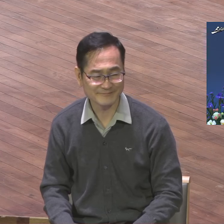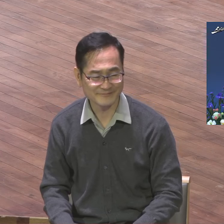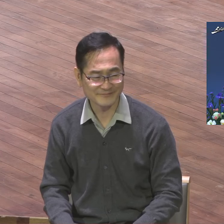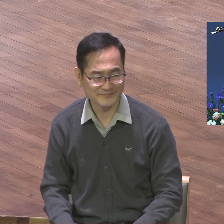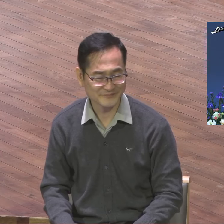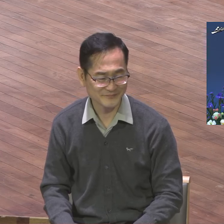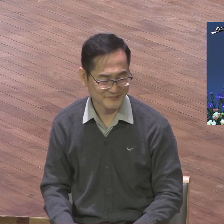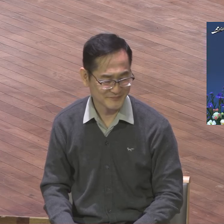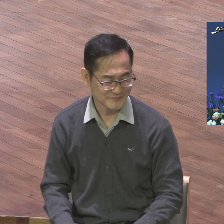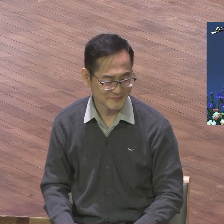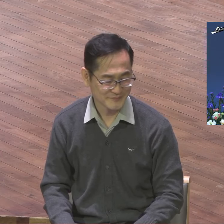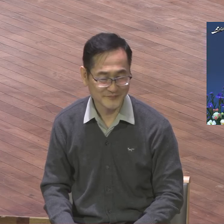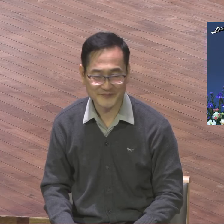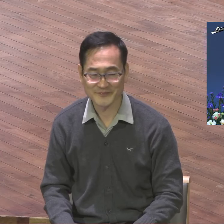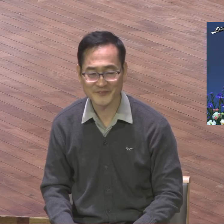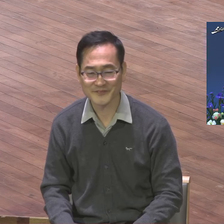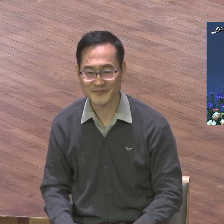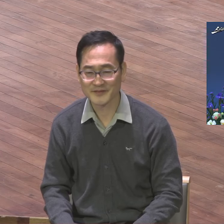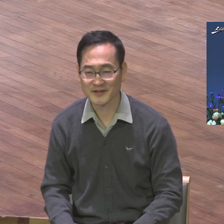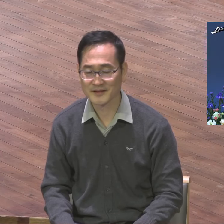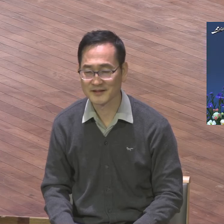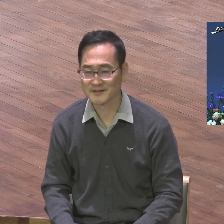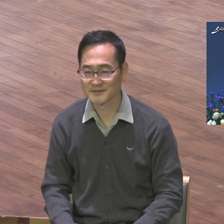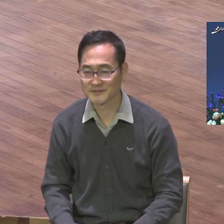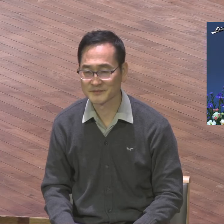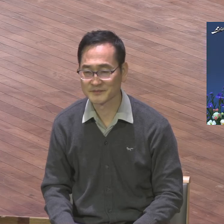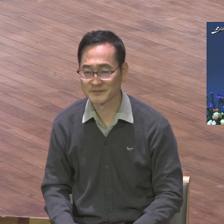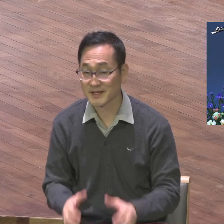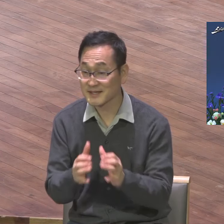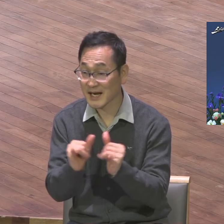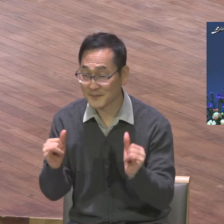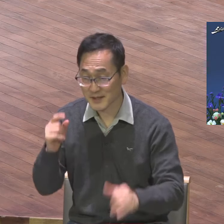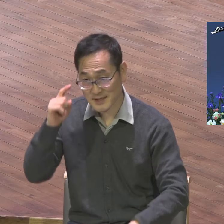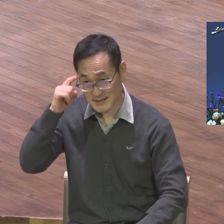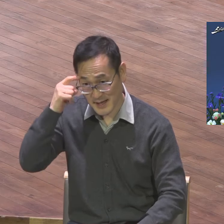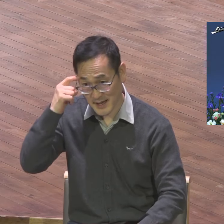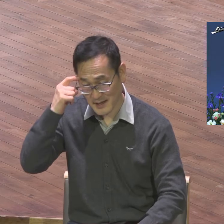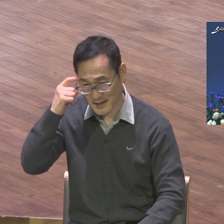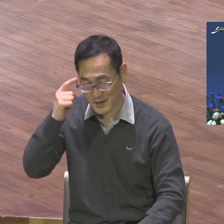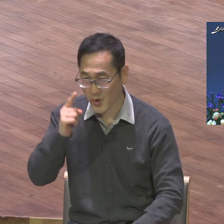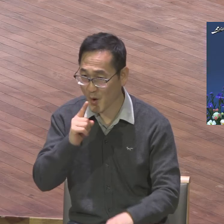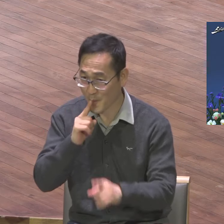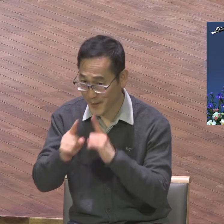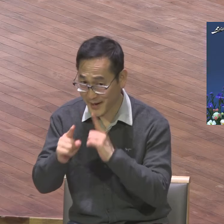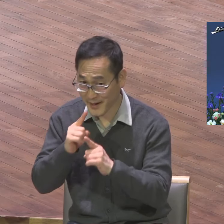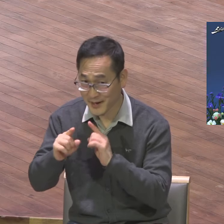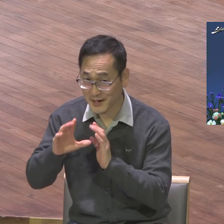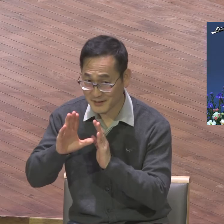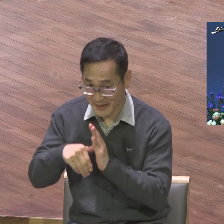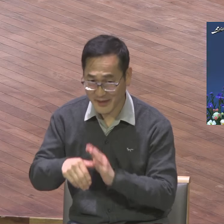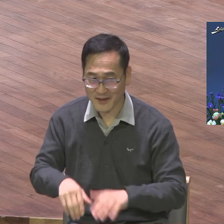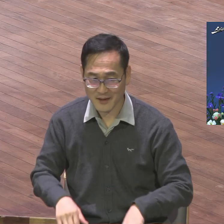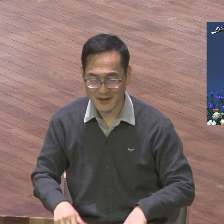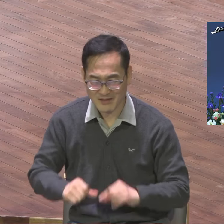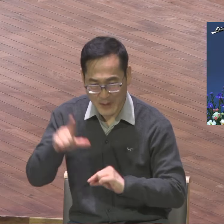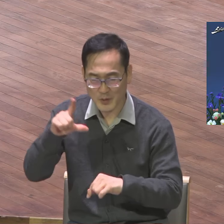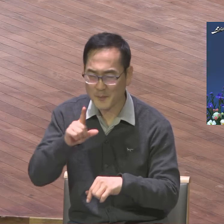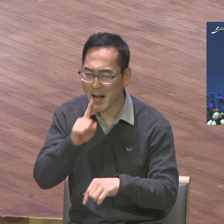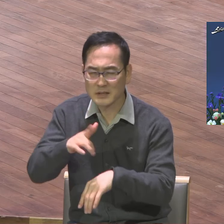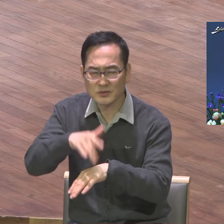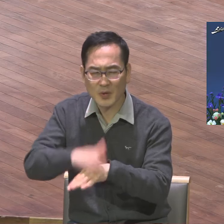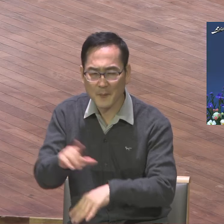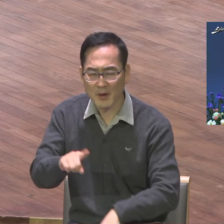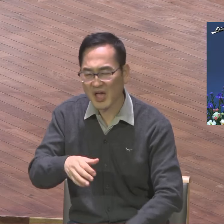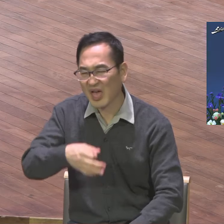생각이나 이 말을 통해서 가장 많이 등장하는 말이 아마 피곤하다,